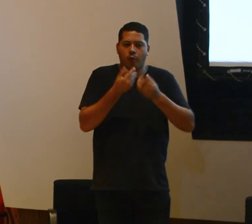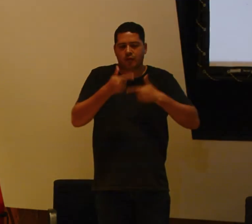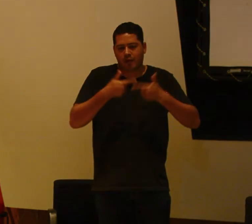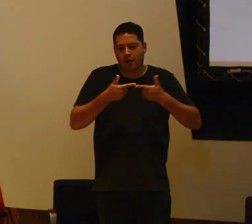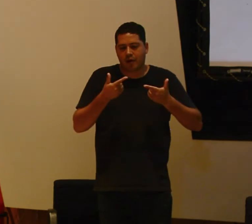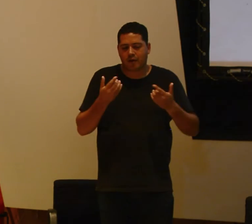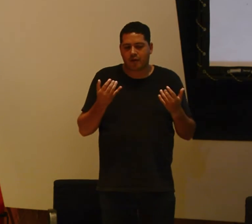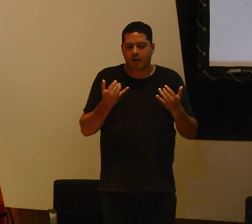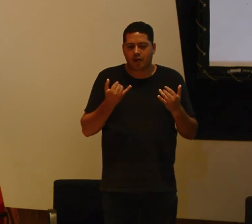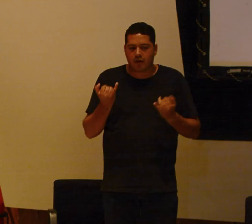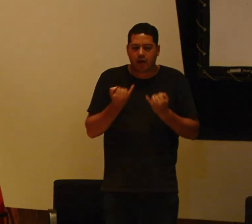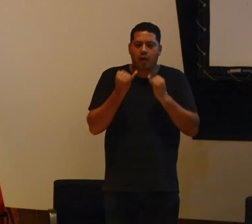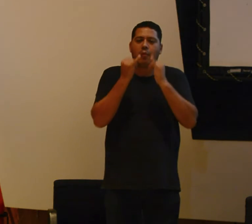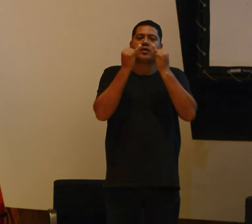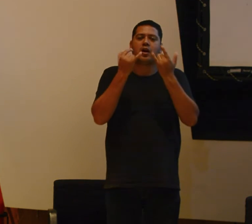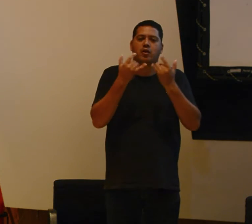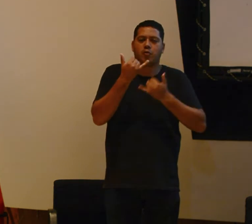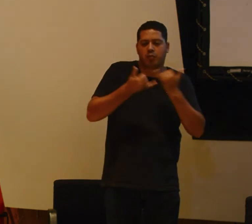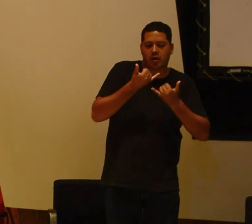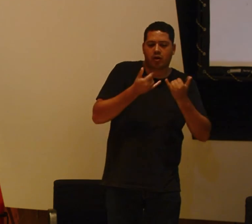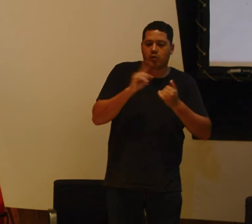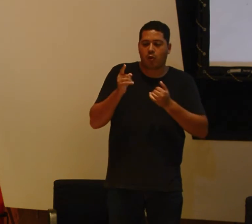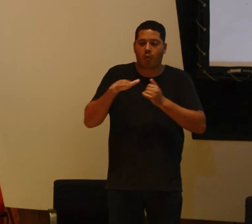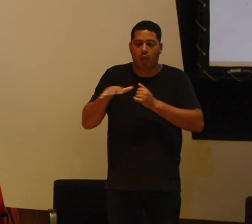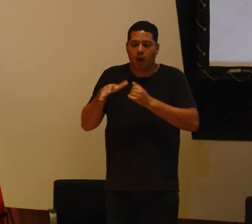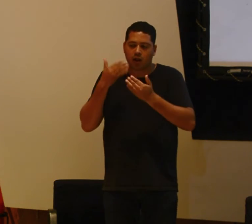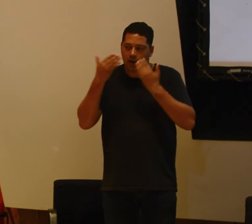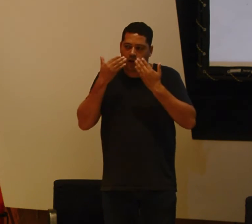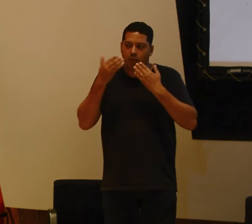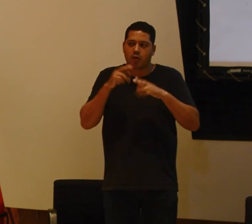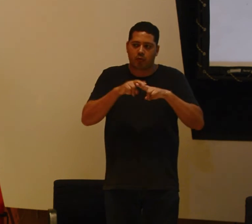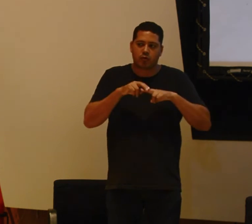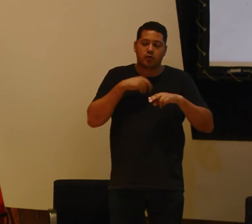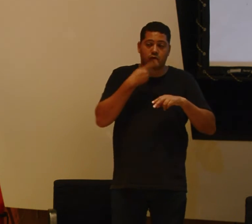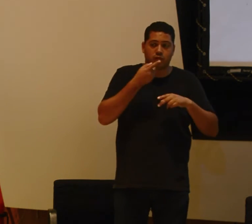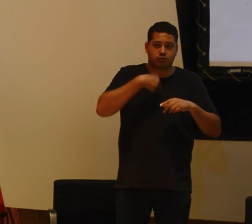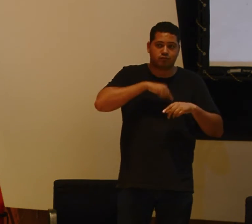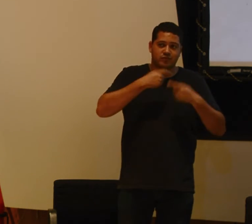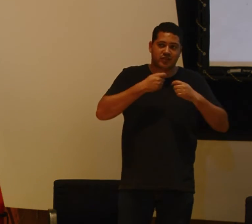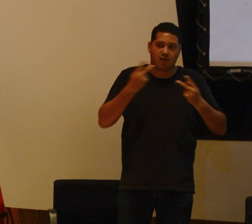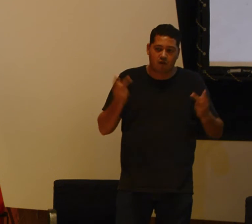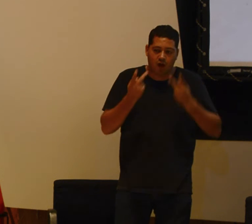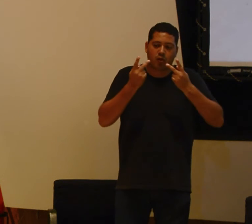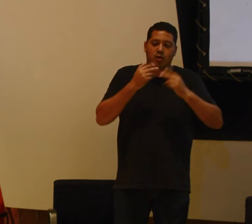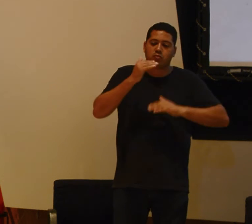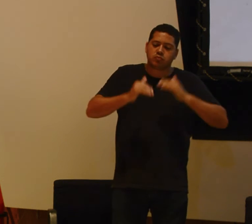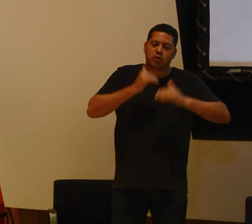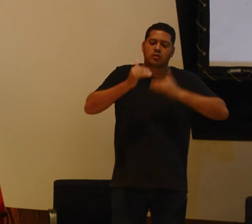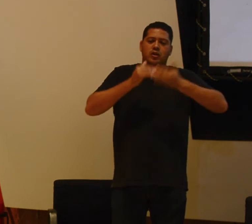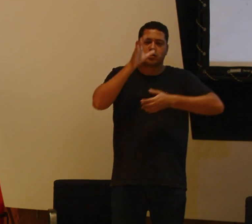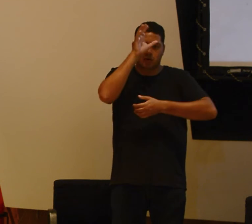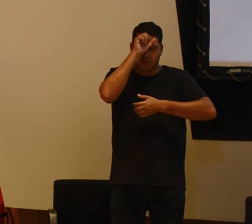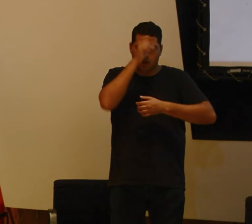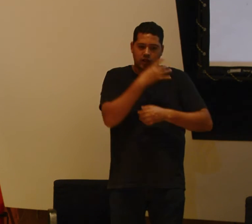de terapia. E por isso que eu falo que a gente tem que valorizar muito o processo da aprendizagem. Cada